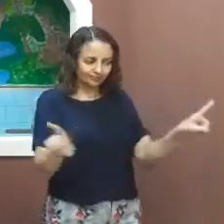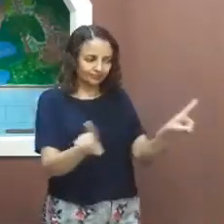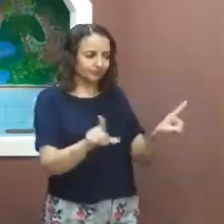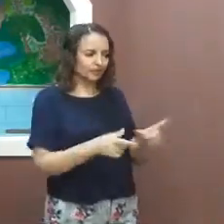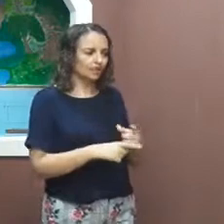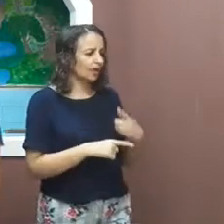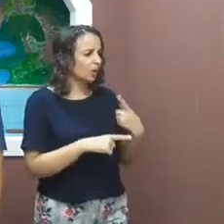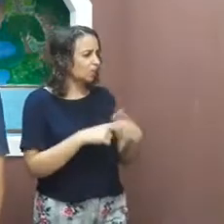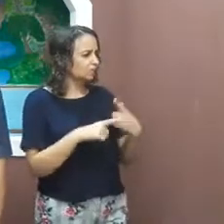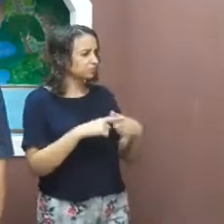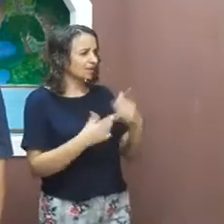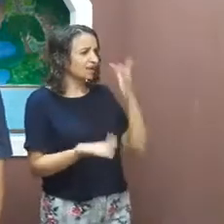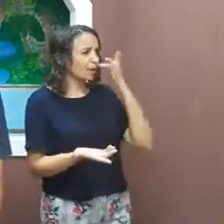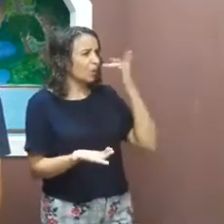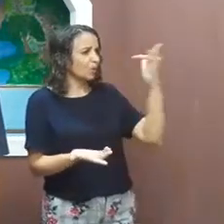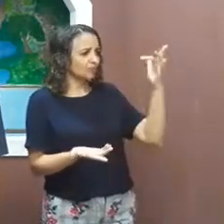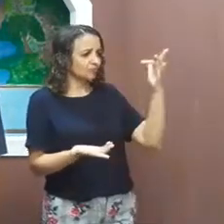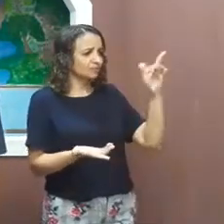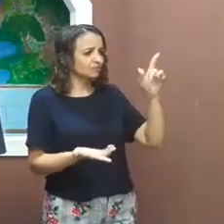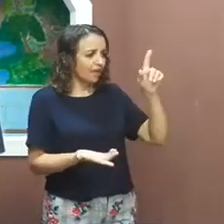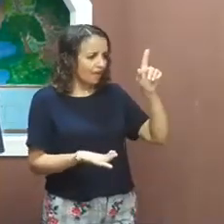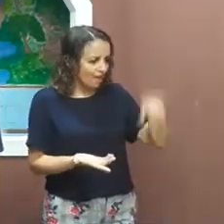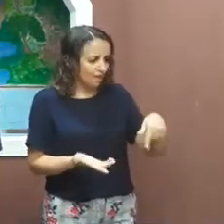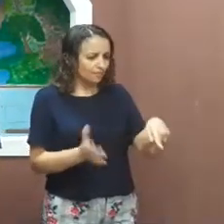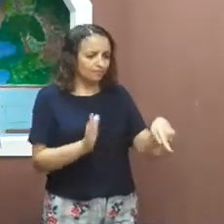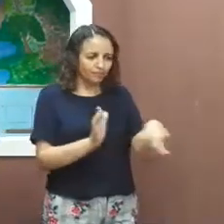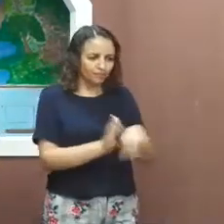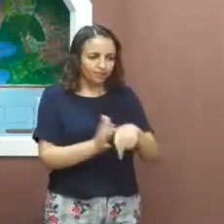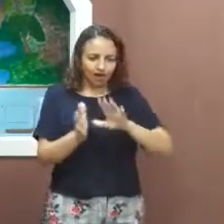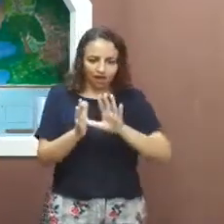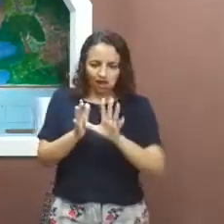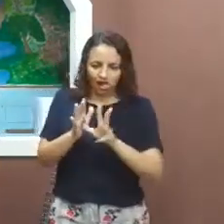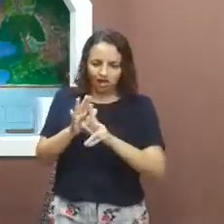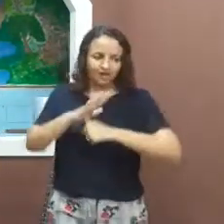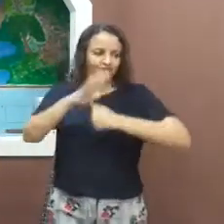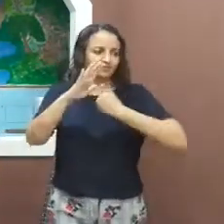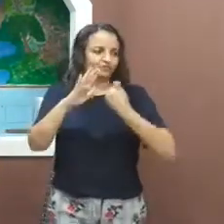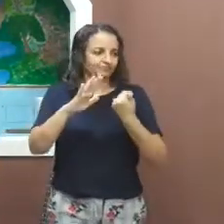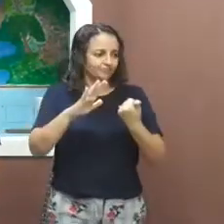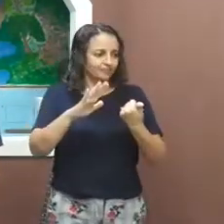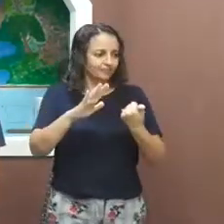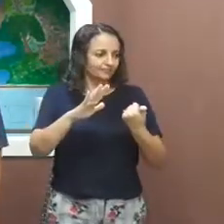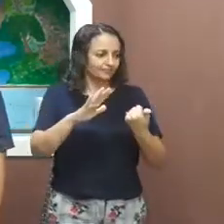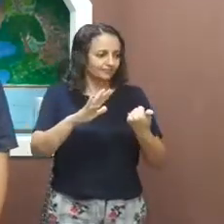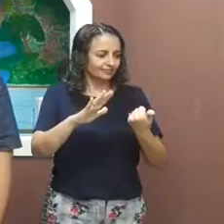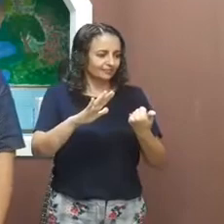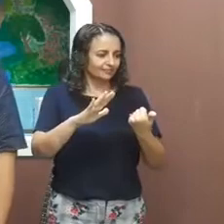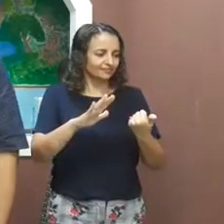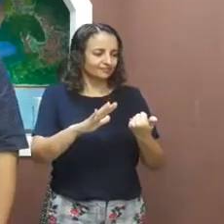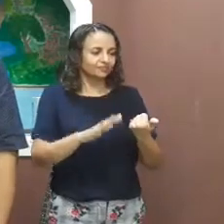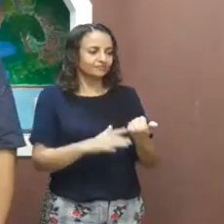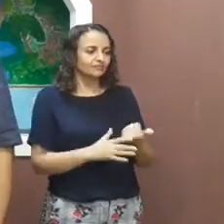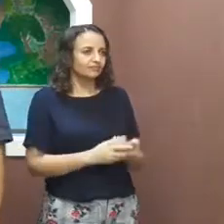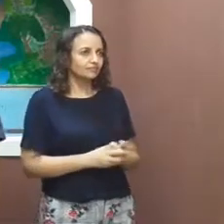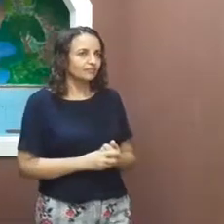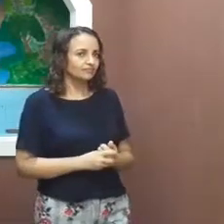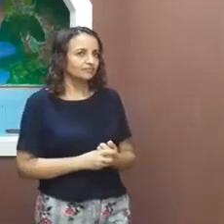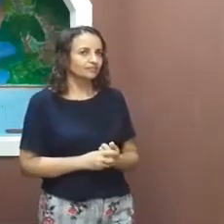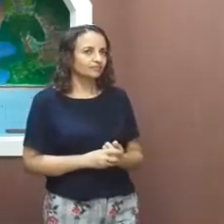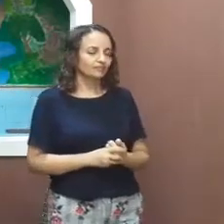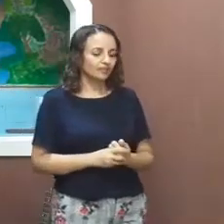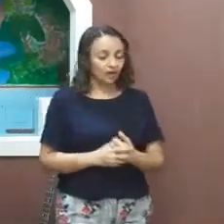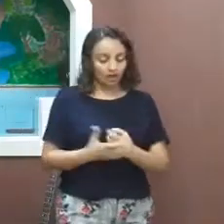porque esses tesouros vêm a traço, ferrugem e destrói, e os ladrões roubam e furtam. A